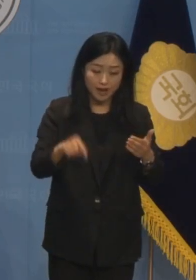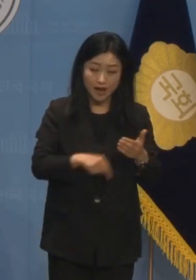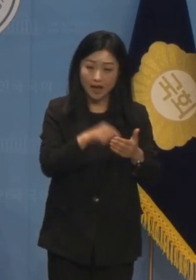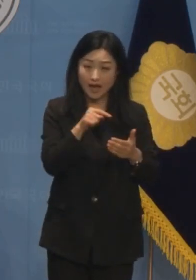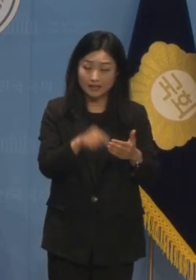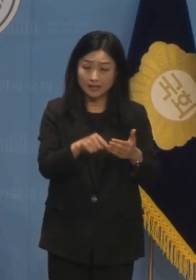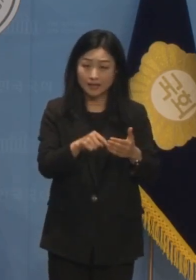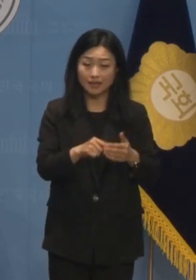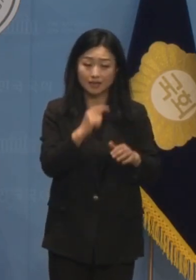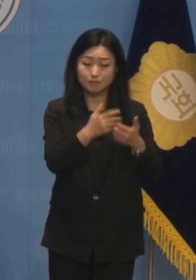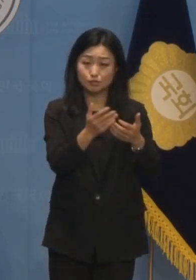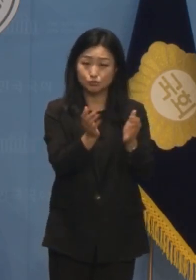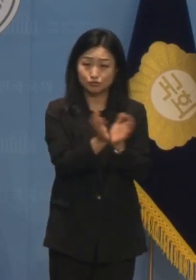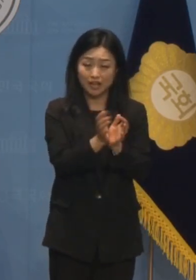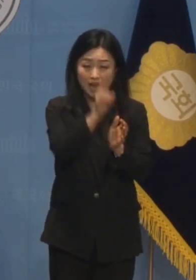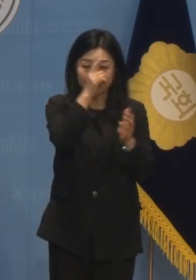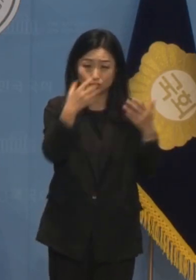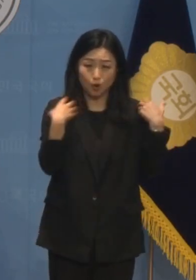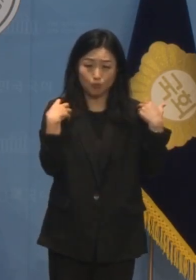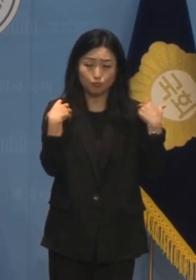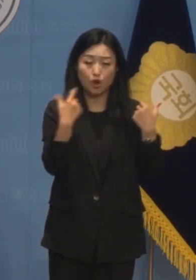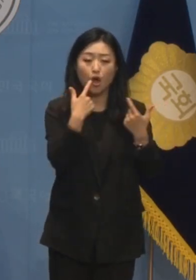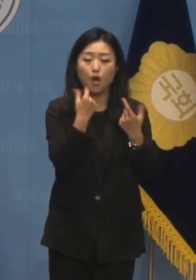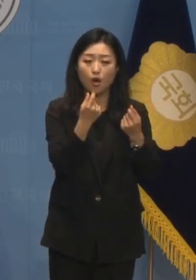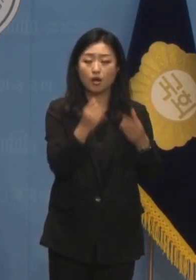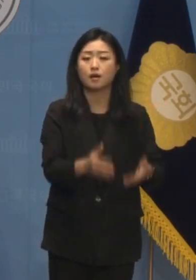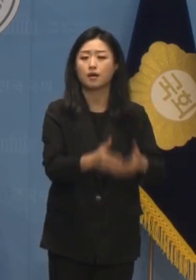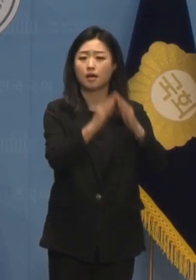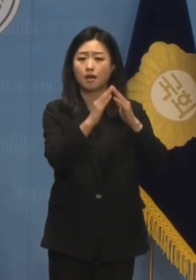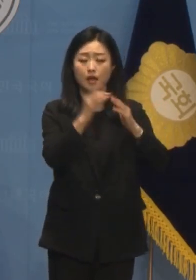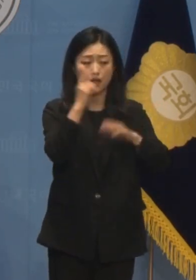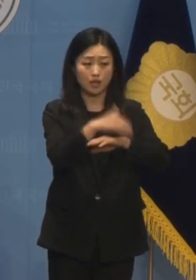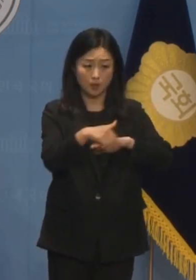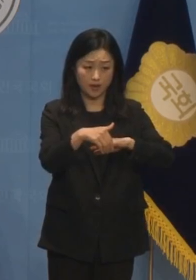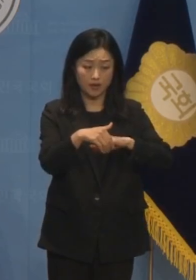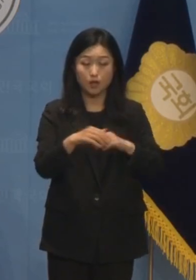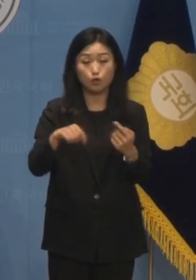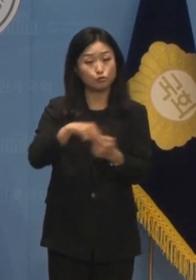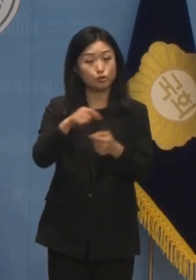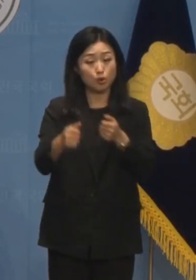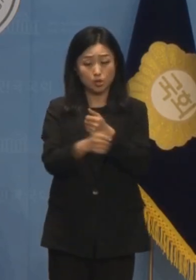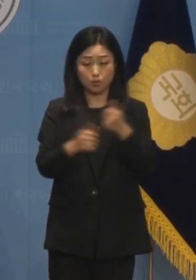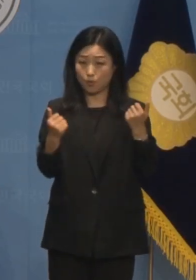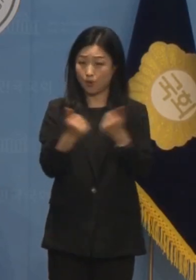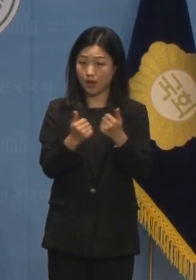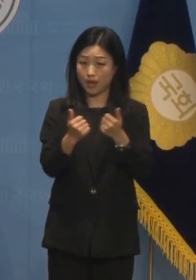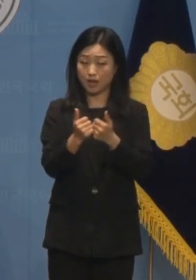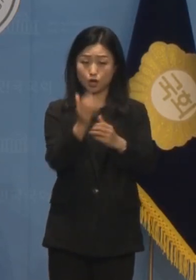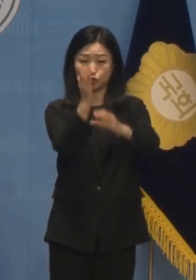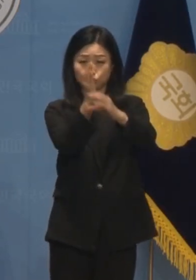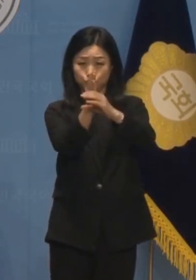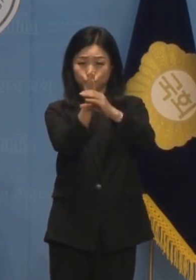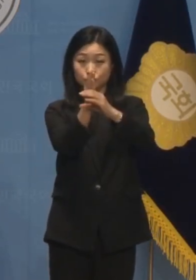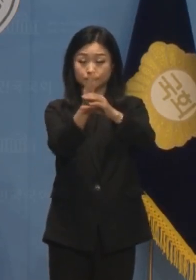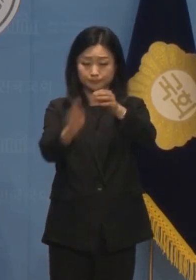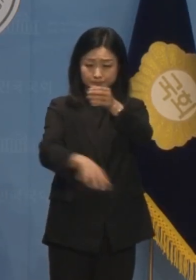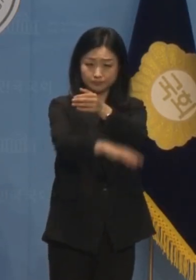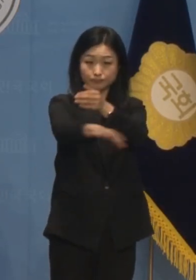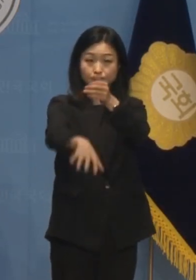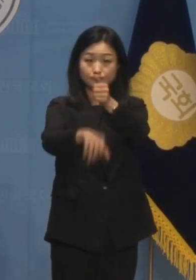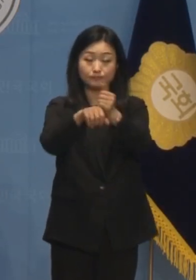짝퉁 민주당 정부를 만들려고 하고 있습니다 운영위원회는 모든 상임위원회의 중심이자 기준점입니다